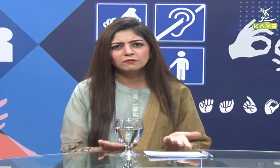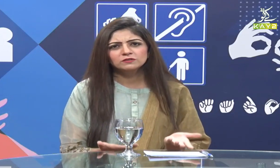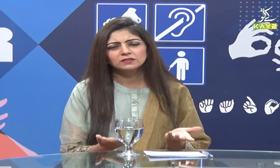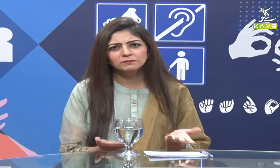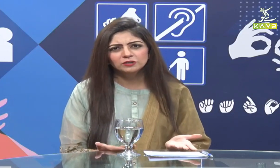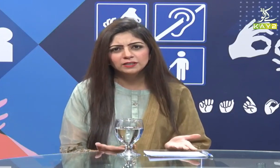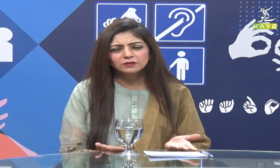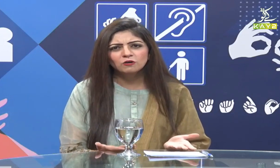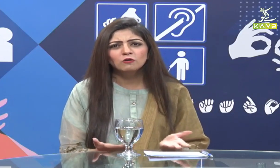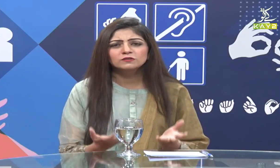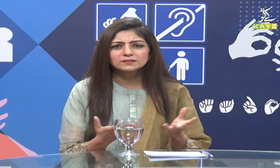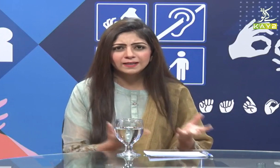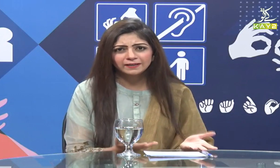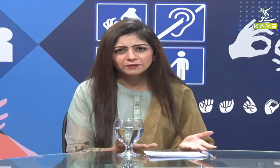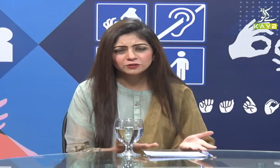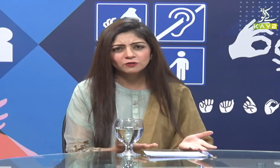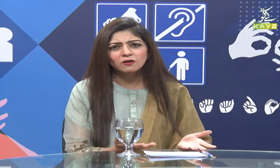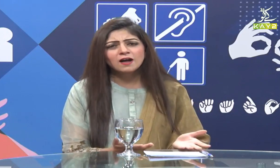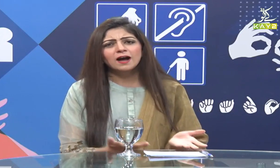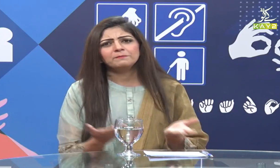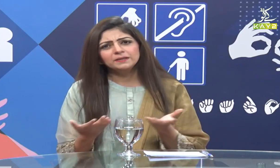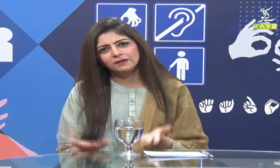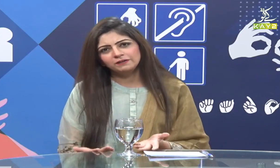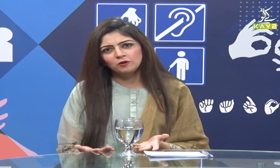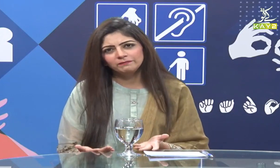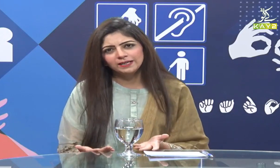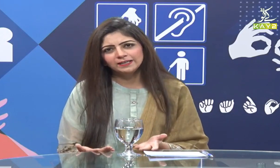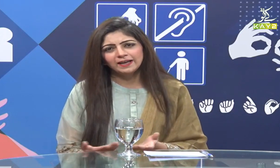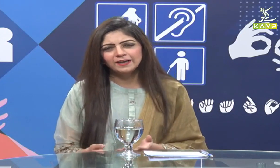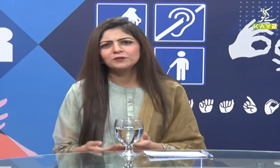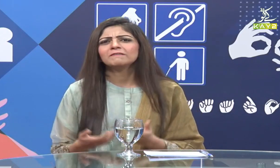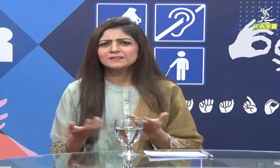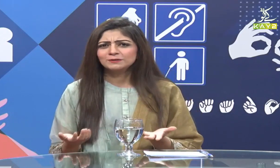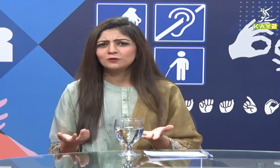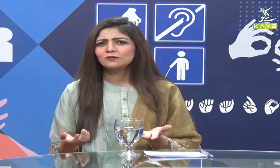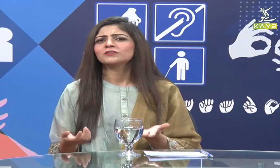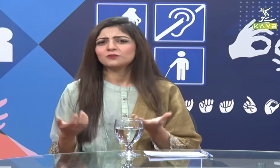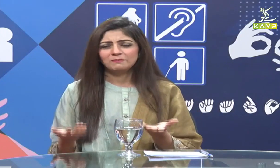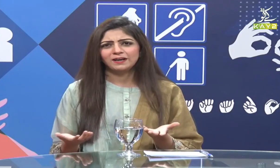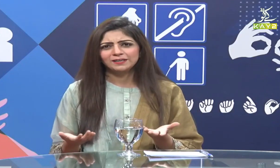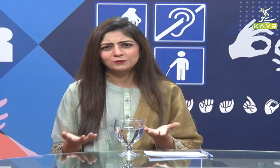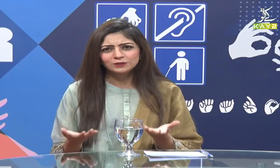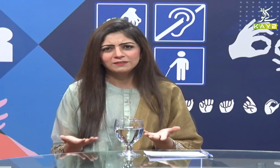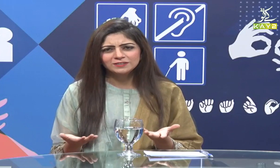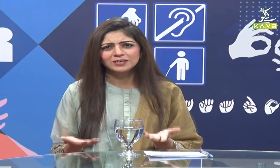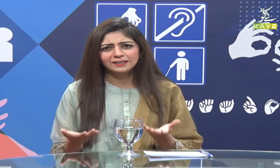उस कम्युनिटी को, उस लैंग्वेज को अपने प्लेटफॉर्म पे लेके आया है। क्योंकि वैसे भी तो जो हमारा K2 TV चैनल है